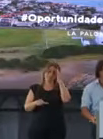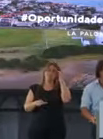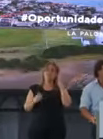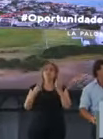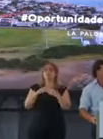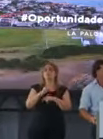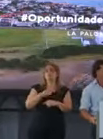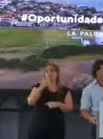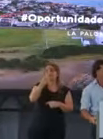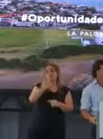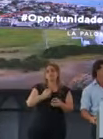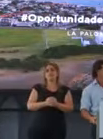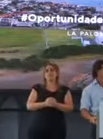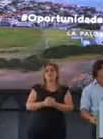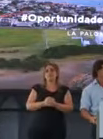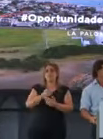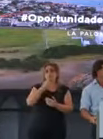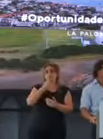poco que uno ve